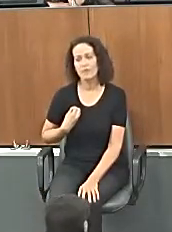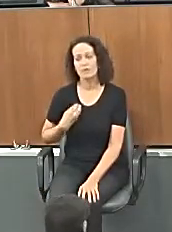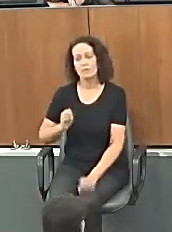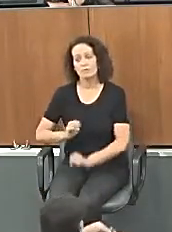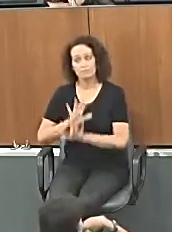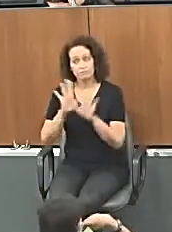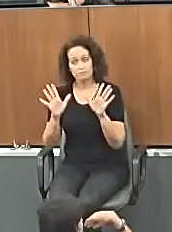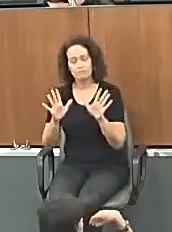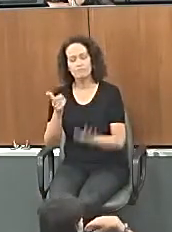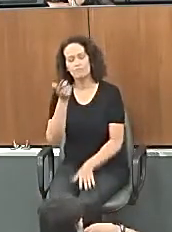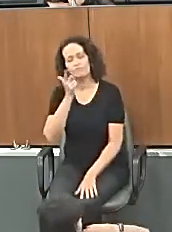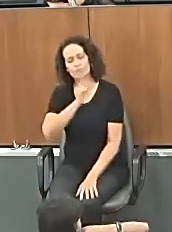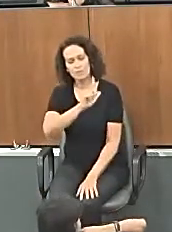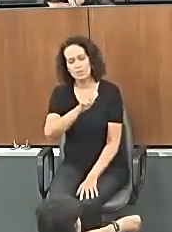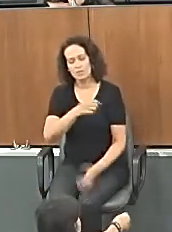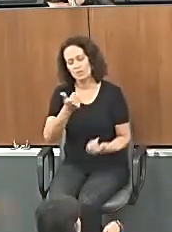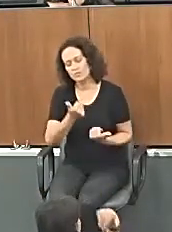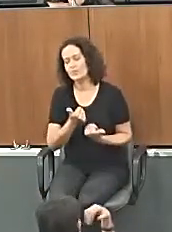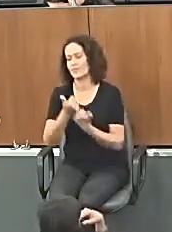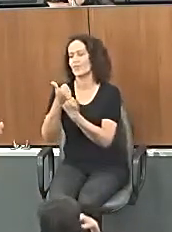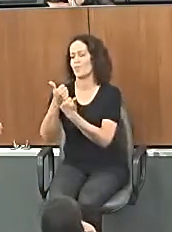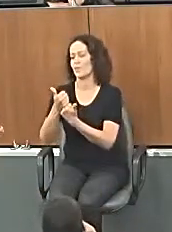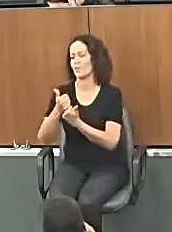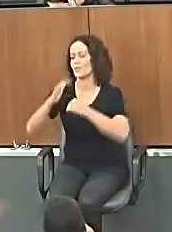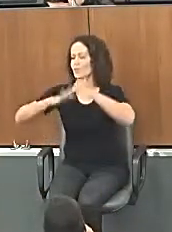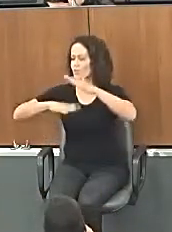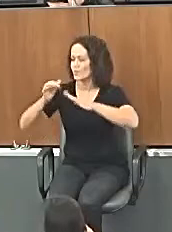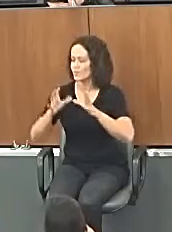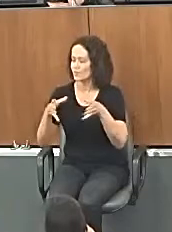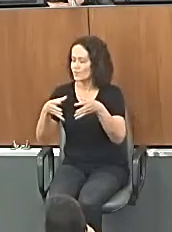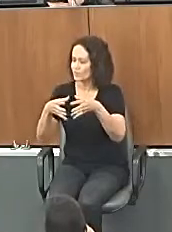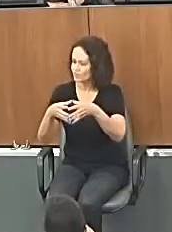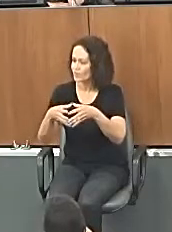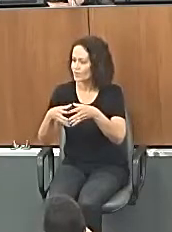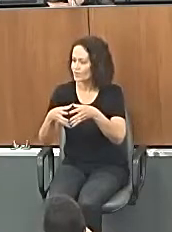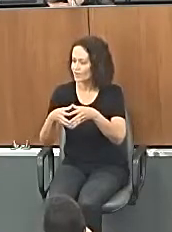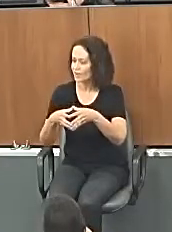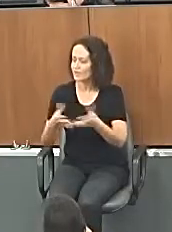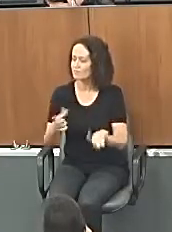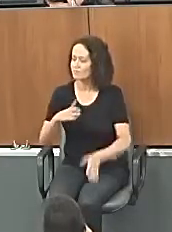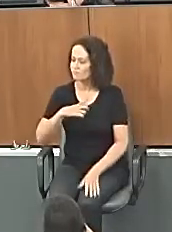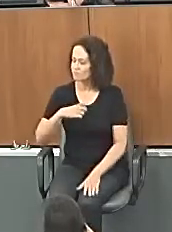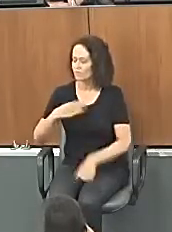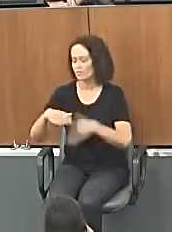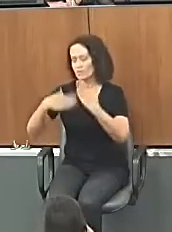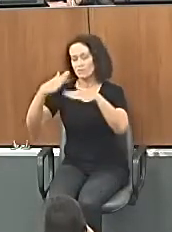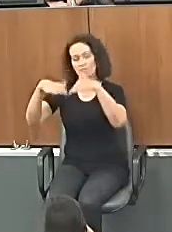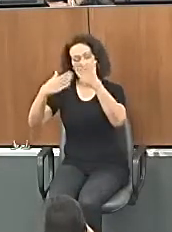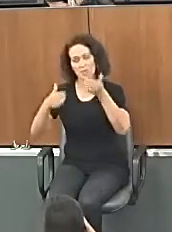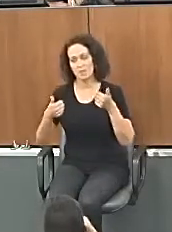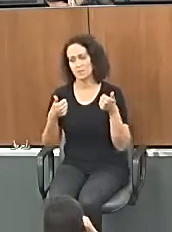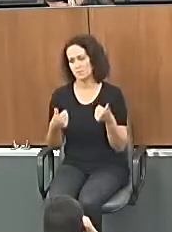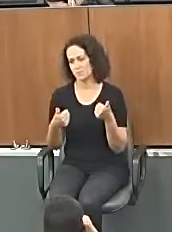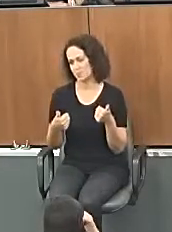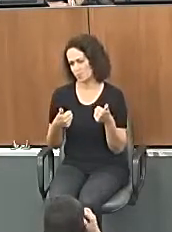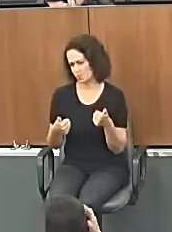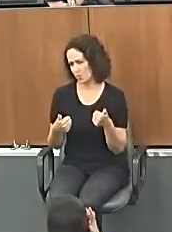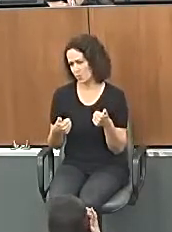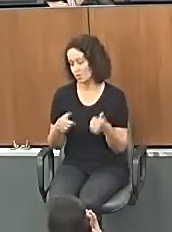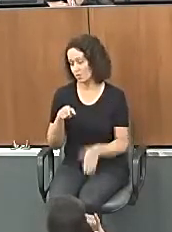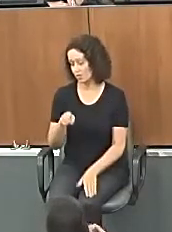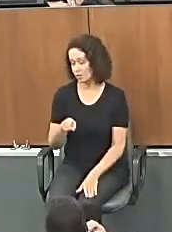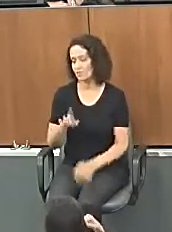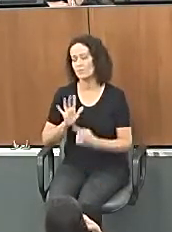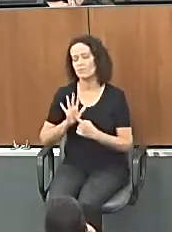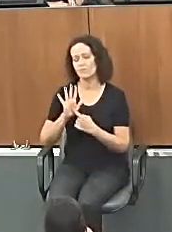ter um novo suporte de profissionais qualificados e ela teve um desenvolvimento fantástico e isso é